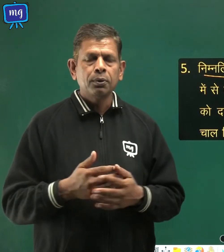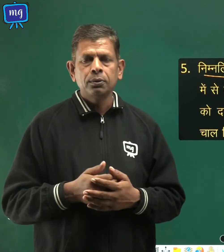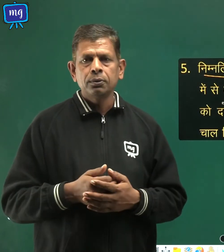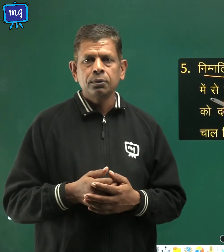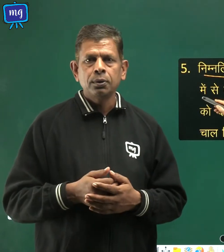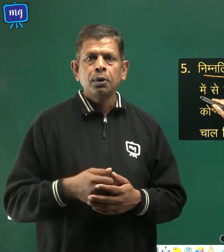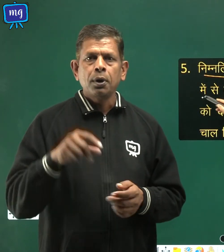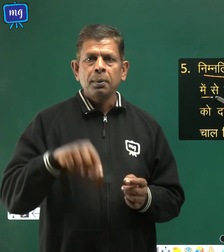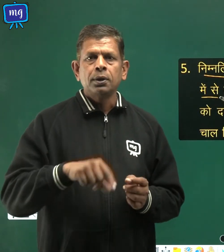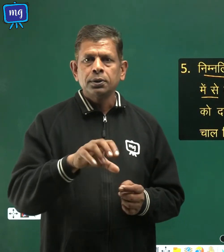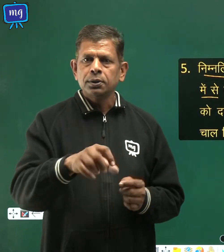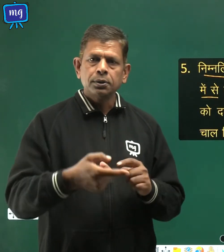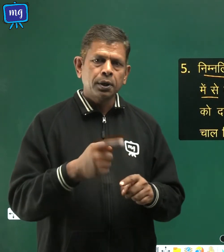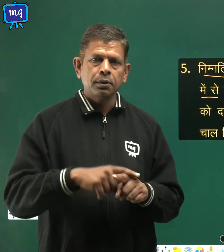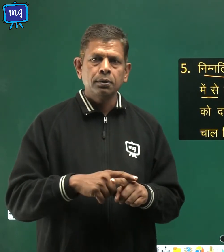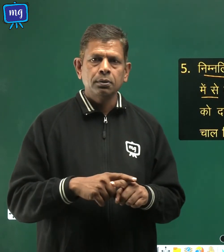में से